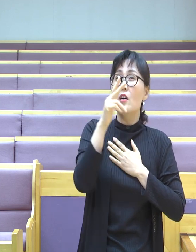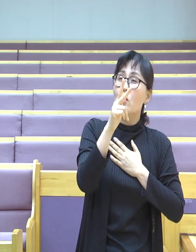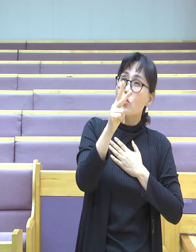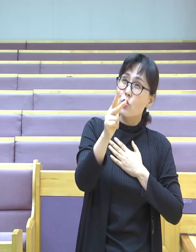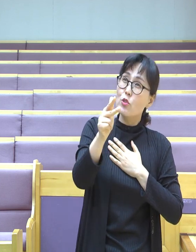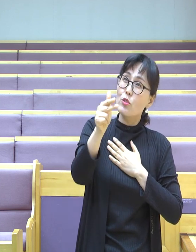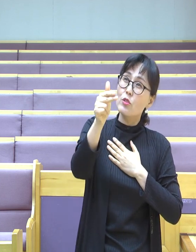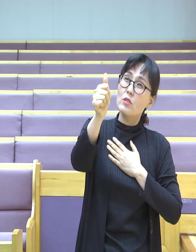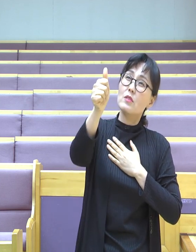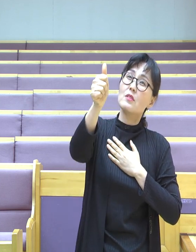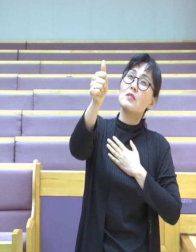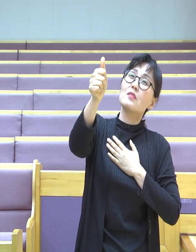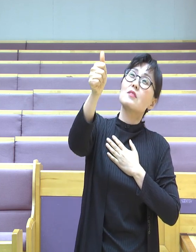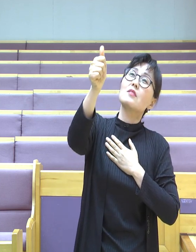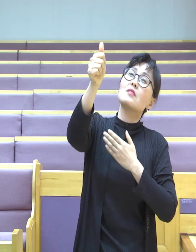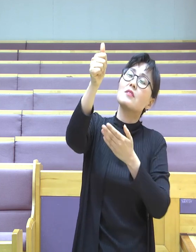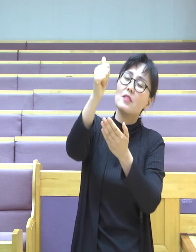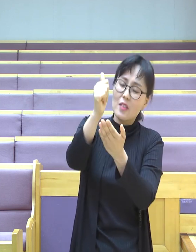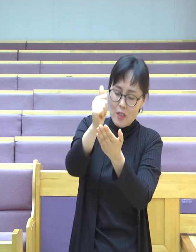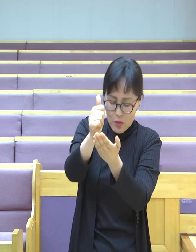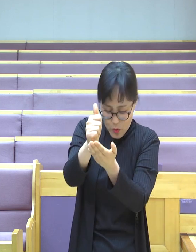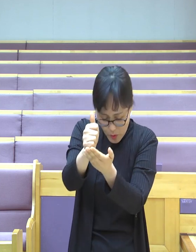내가 주를